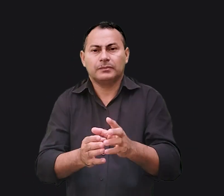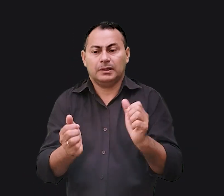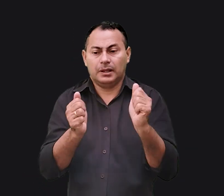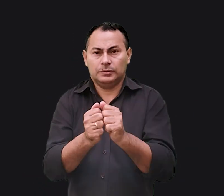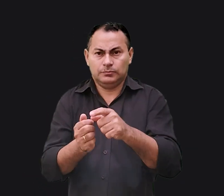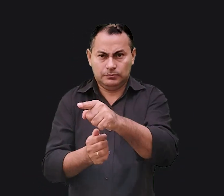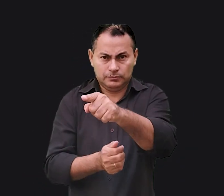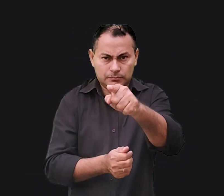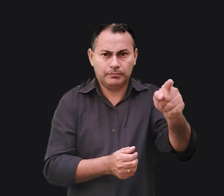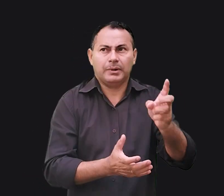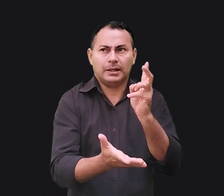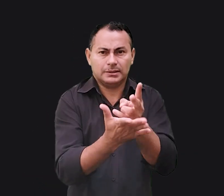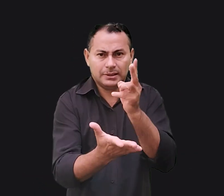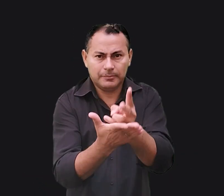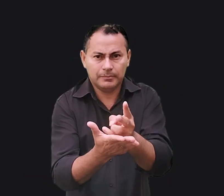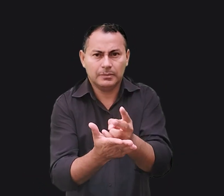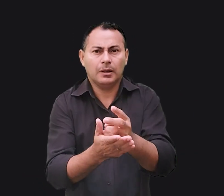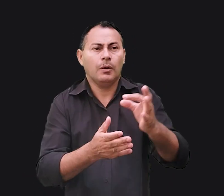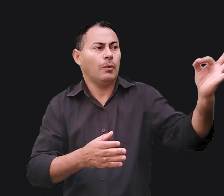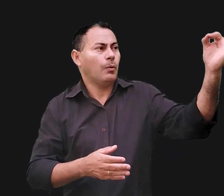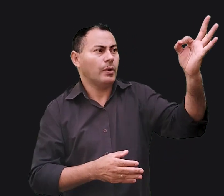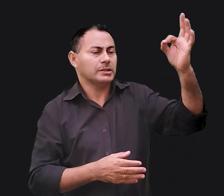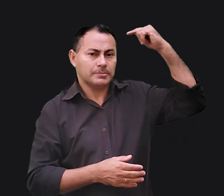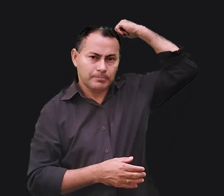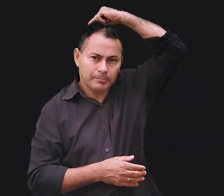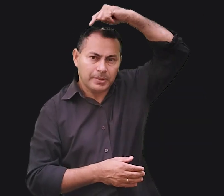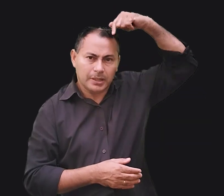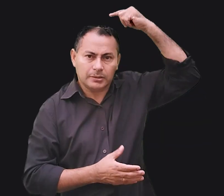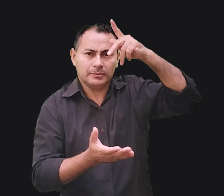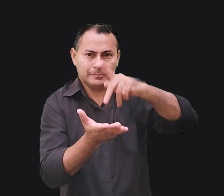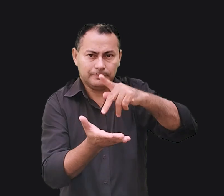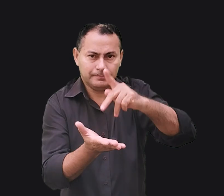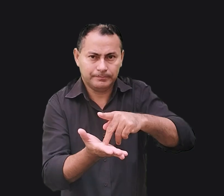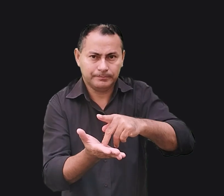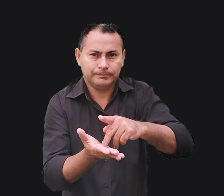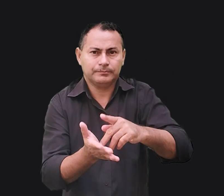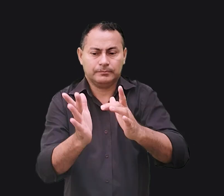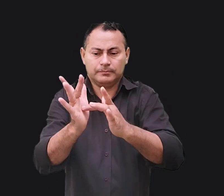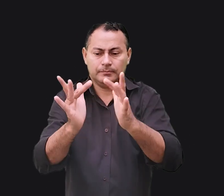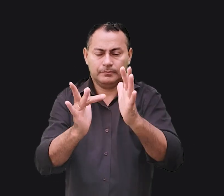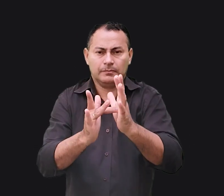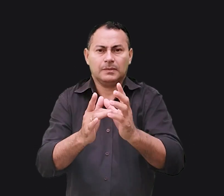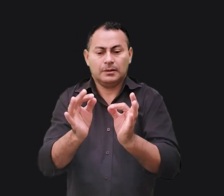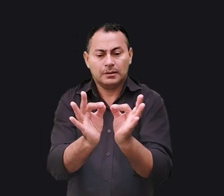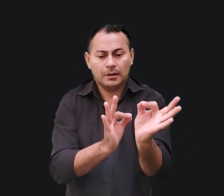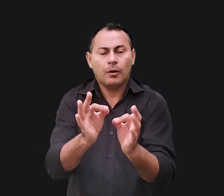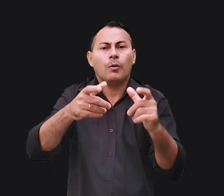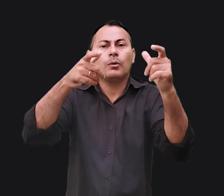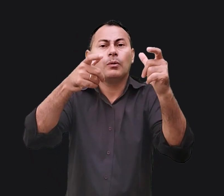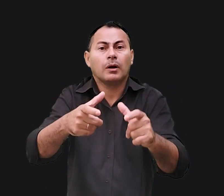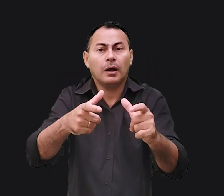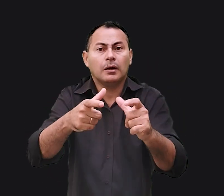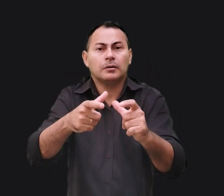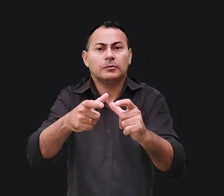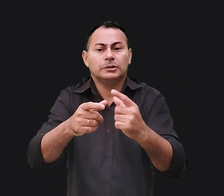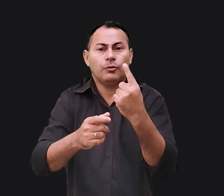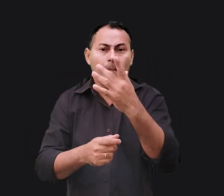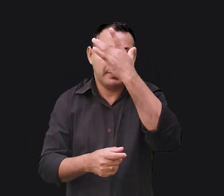com vocês para sempre, o Espírito da Verdade. Jesus estava preparando um lugar e uma pessoa, o